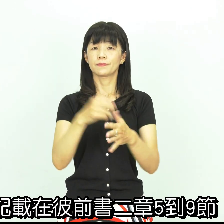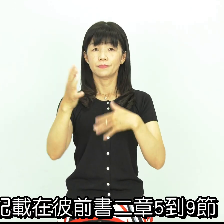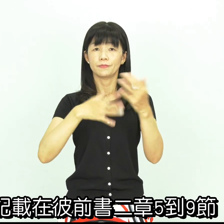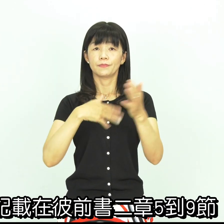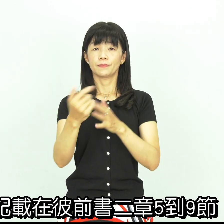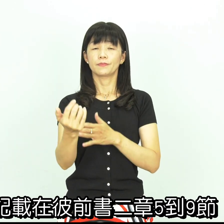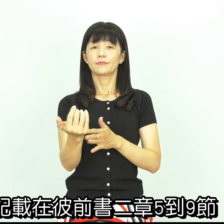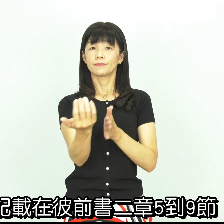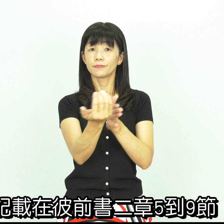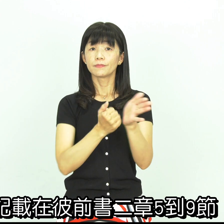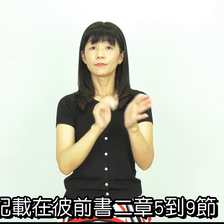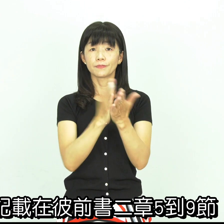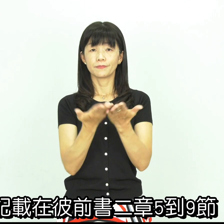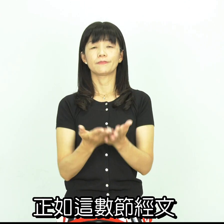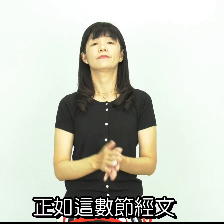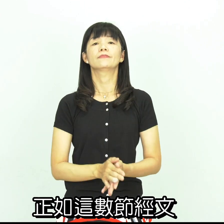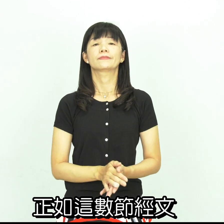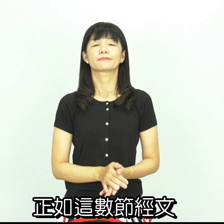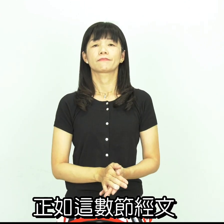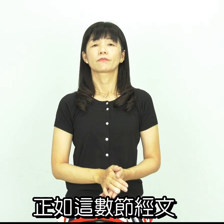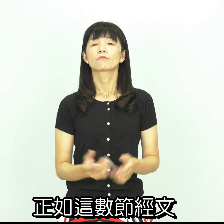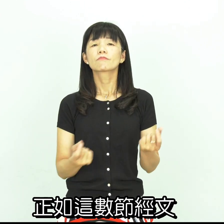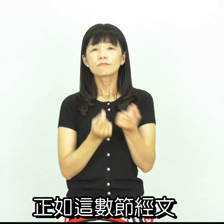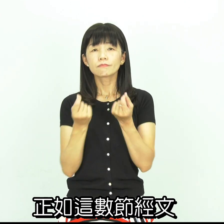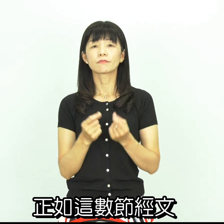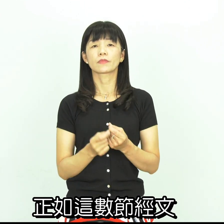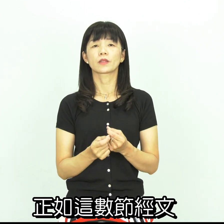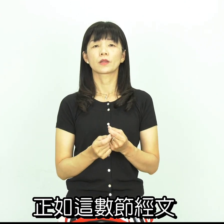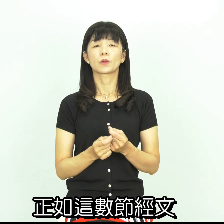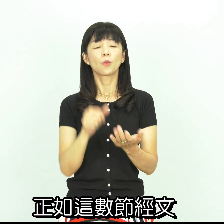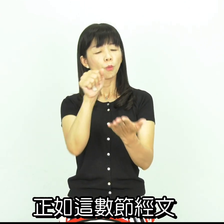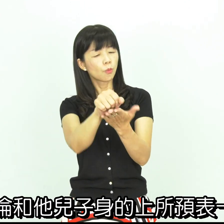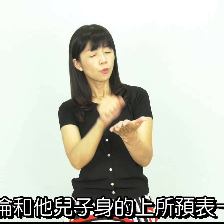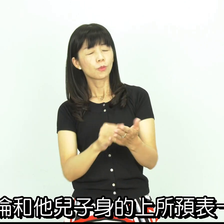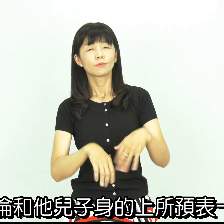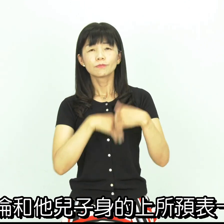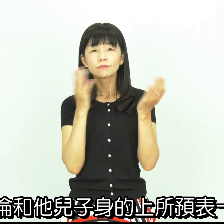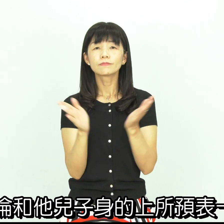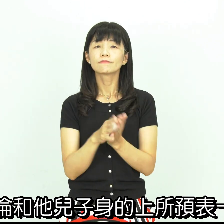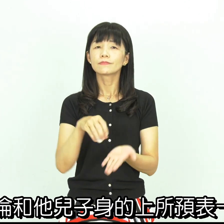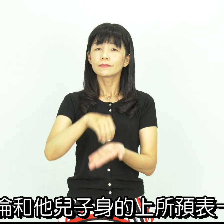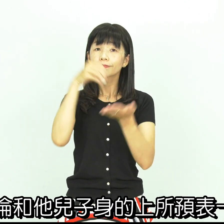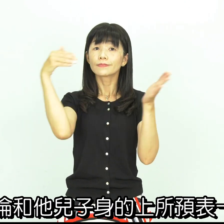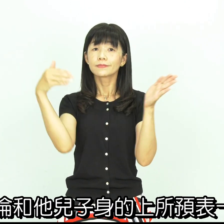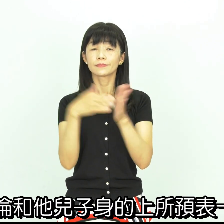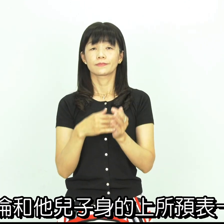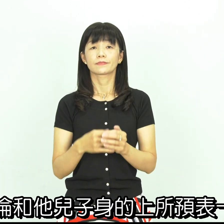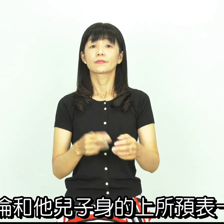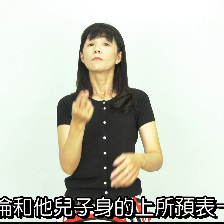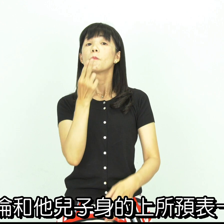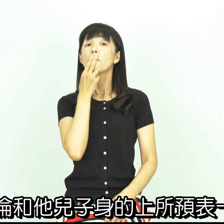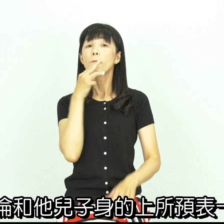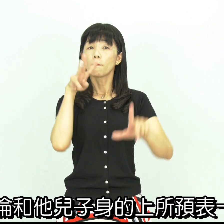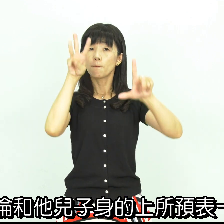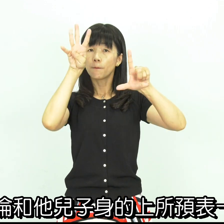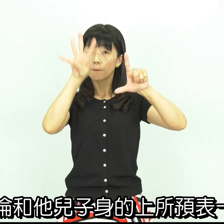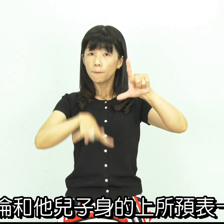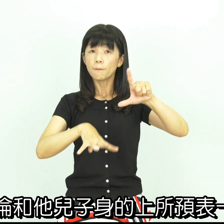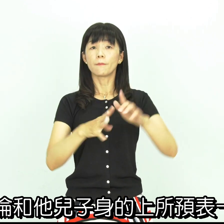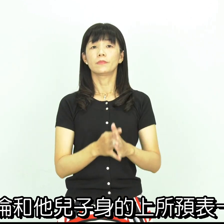彼得前书2章5到9节。正如这数节经文在亚伦和他儿子的身上所预